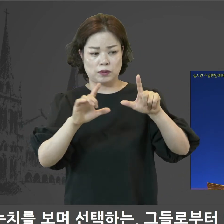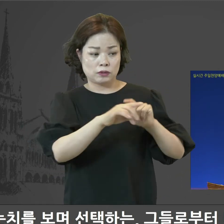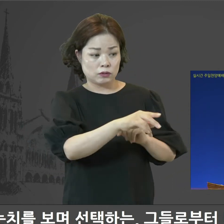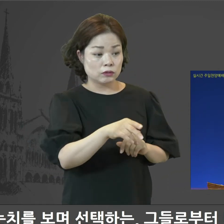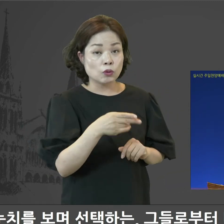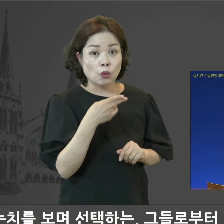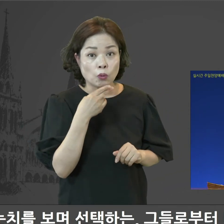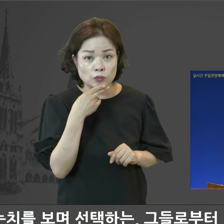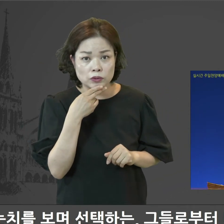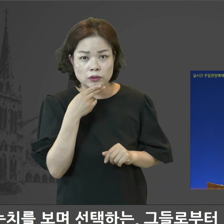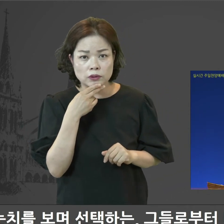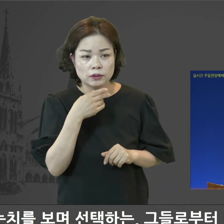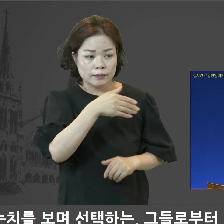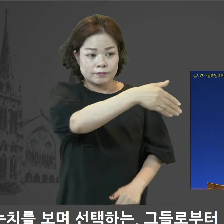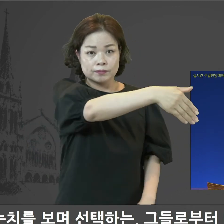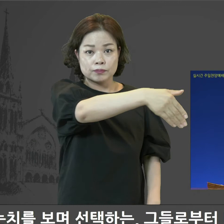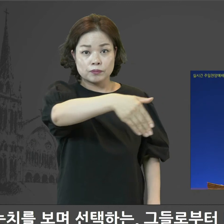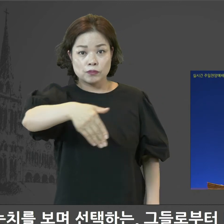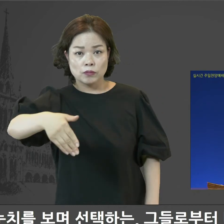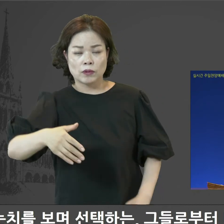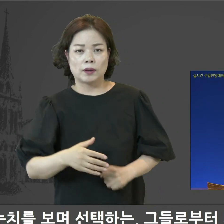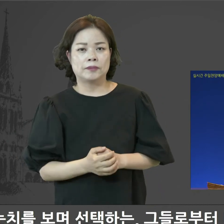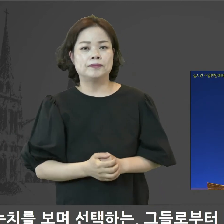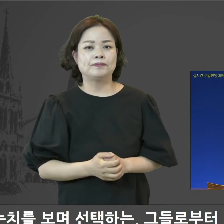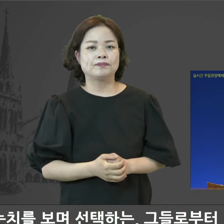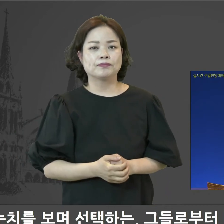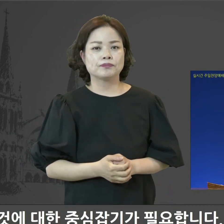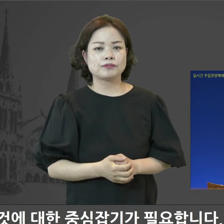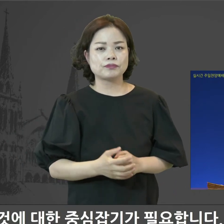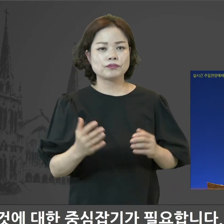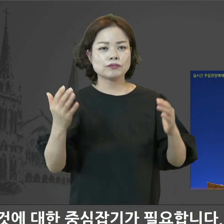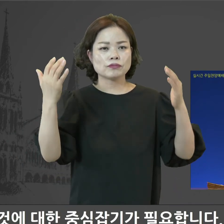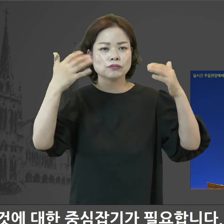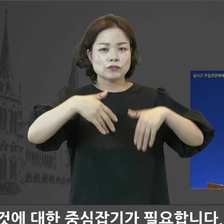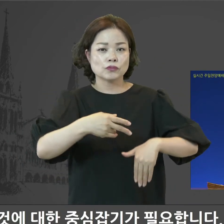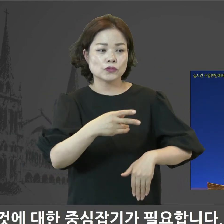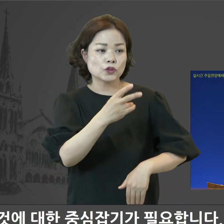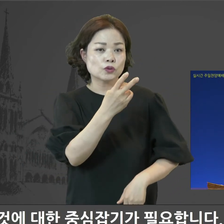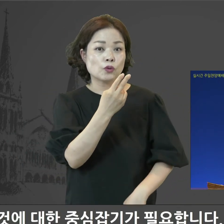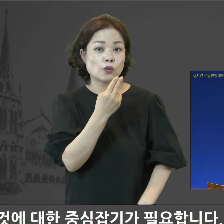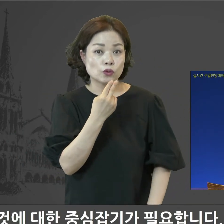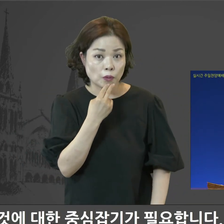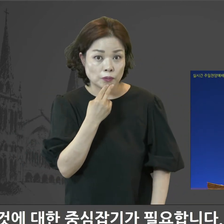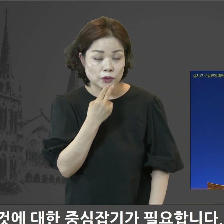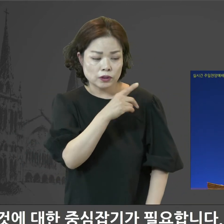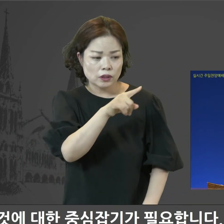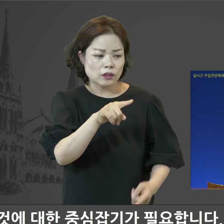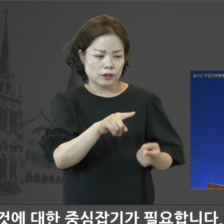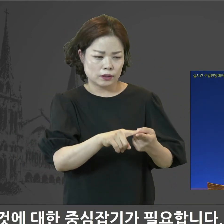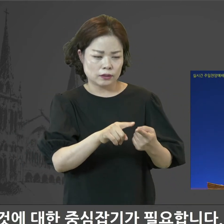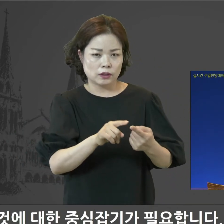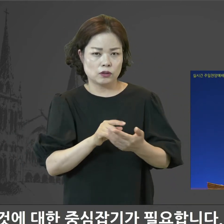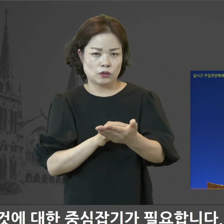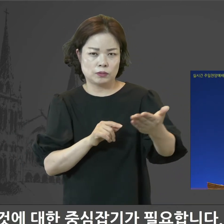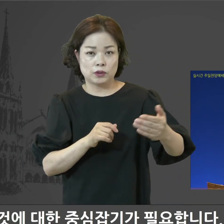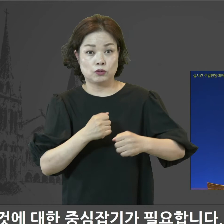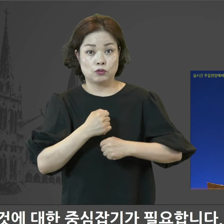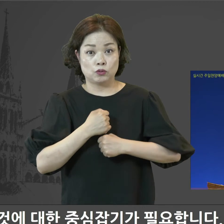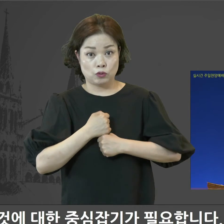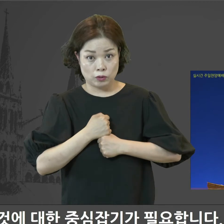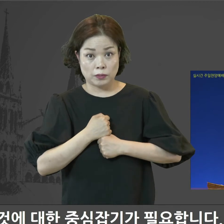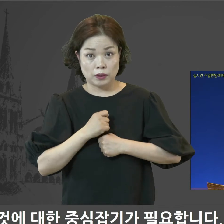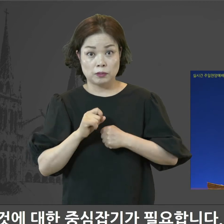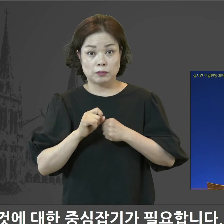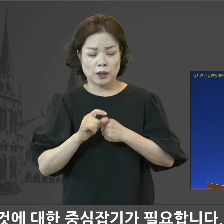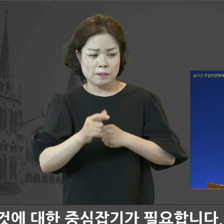않습니다. 경계선이 없는 무조건적인 수용, 이 부분은 저와 여러분들이 굉장히 조심해야 될